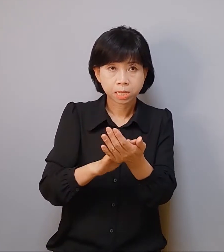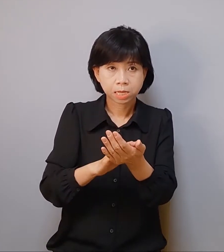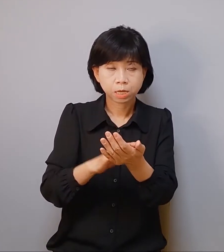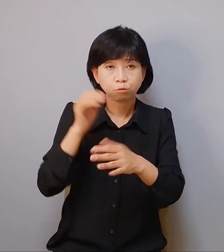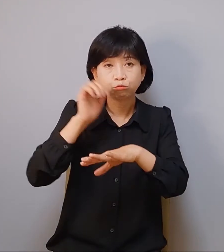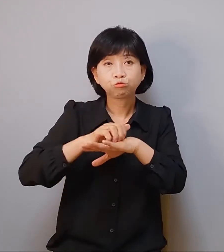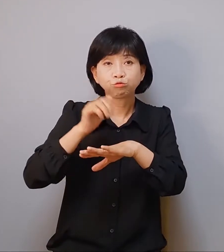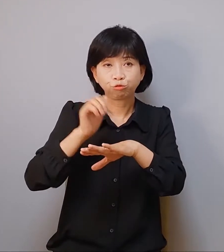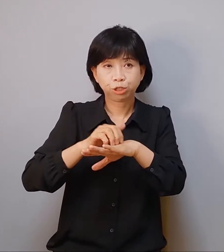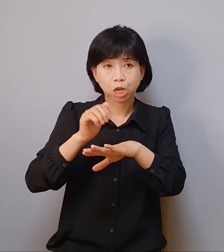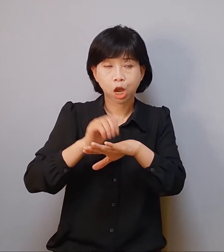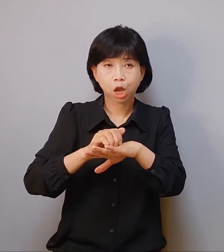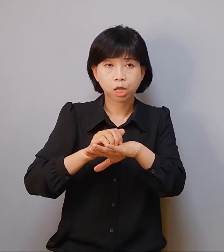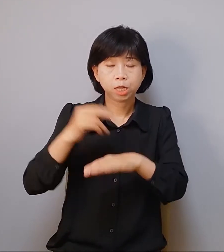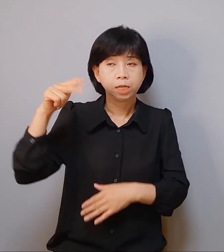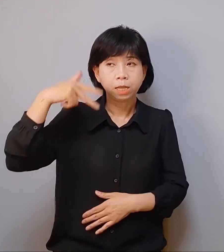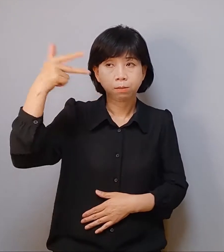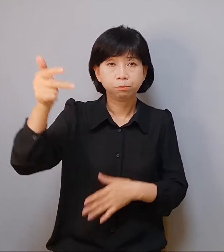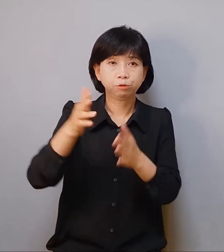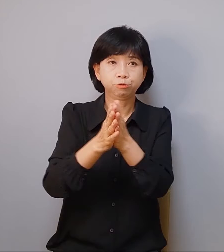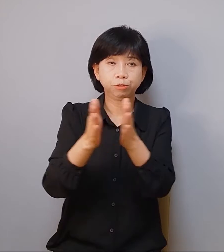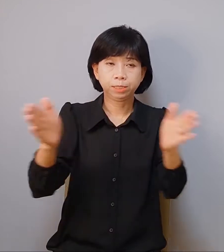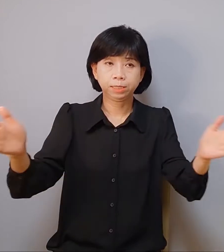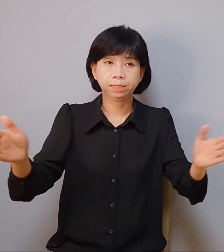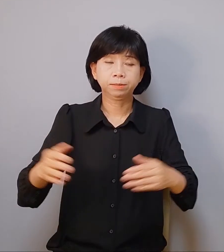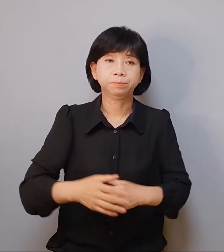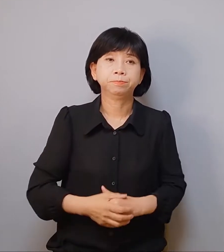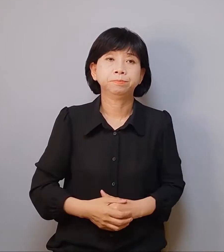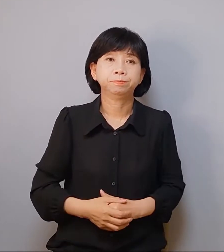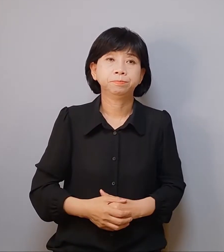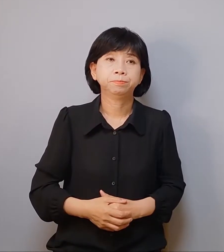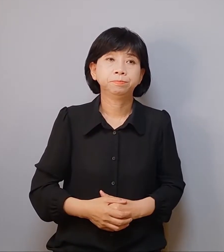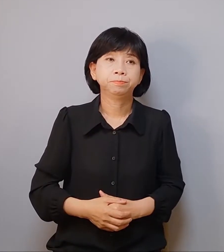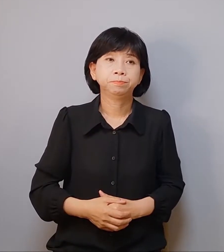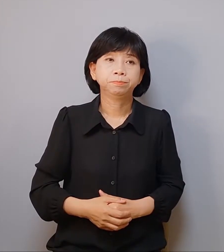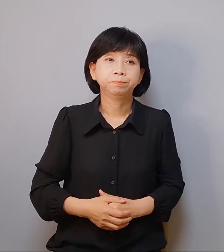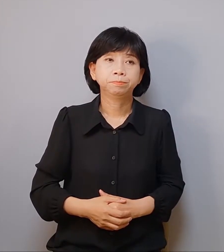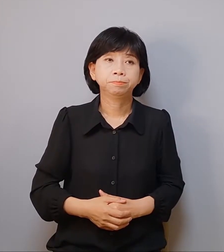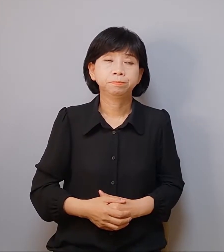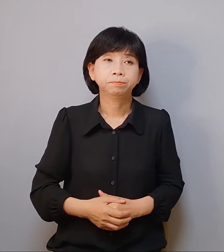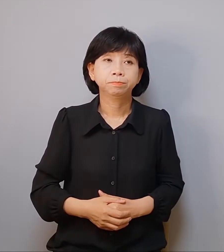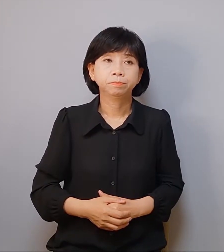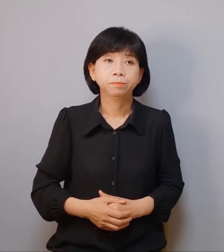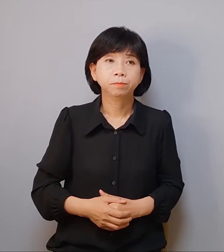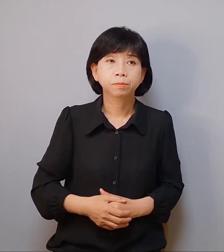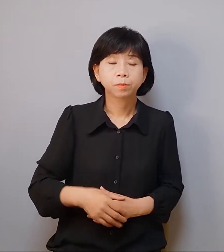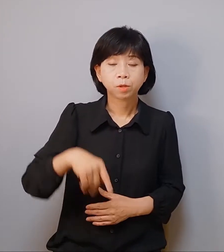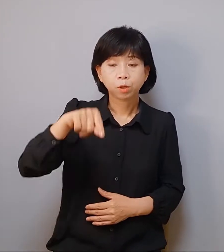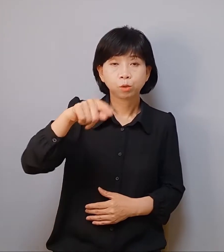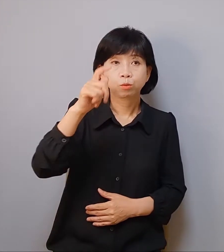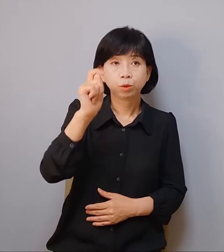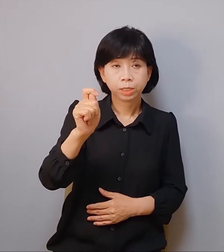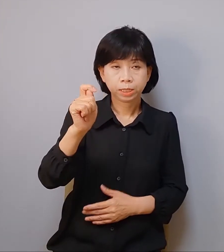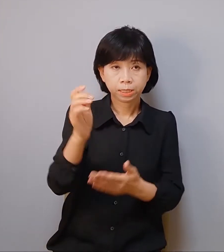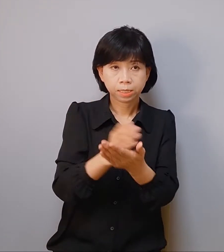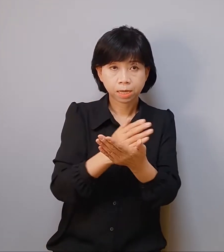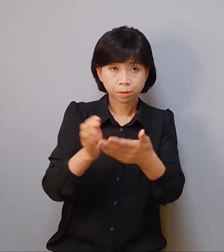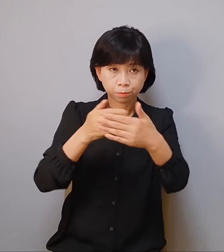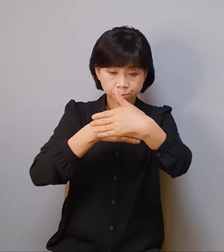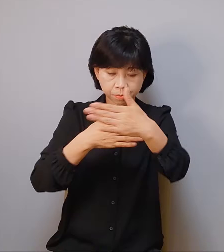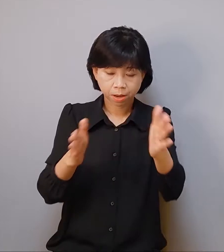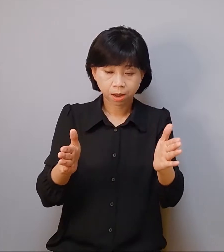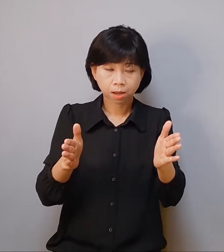권사, 교사는 명찰과 출석부가 준비됩니다. 큐티 나눔 방은 각자 말씀을